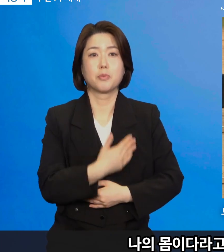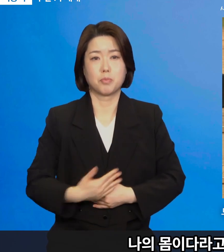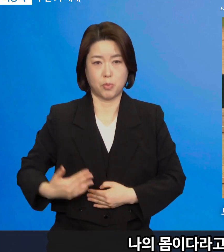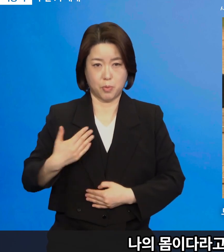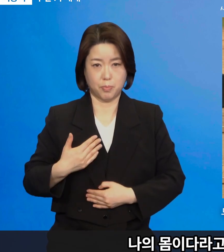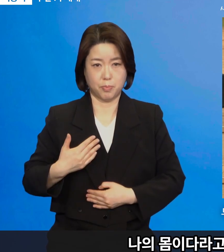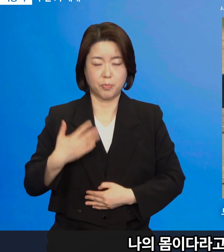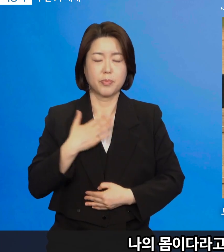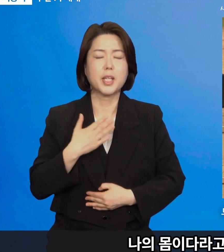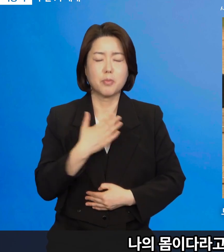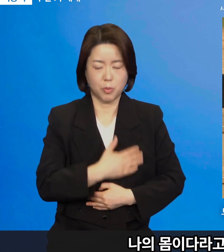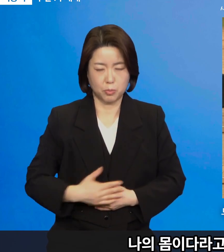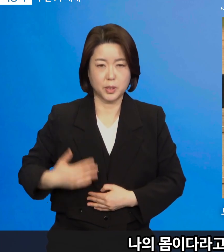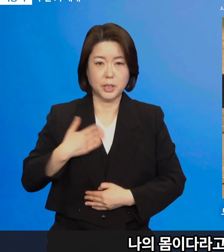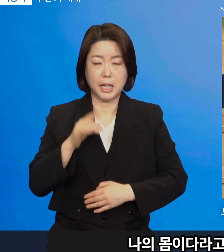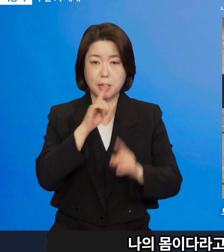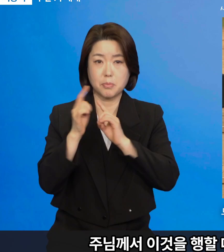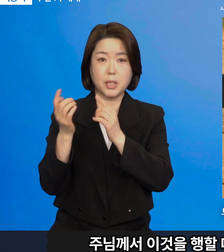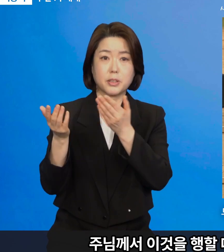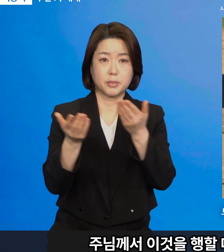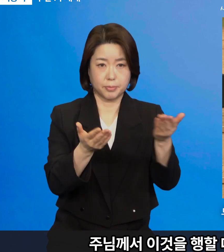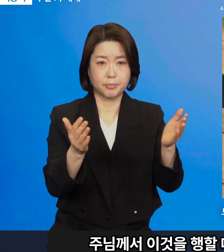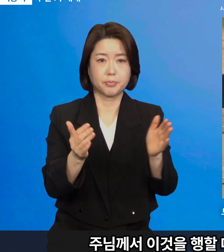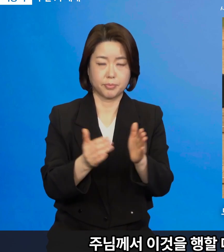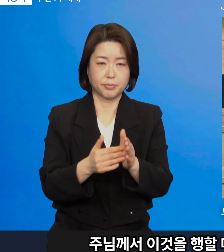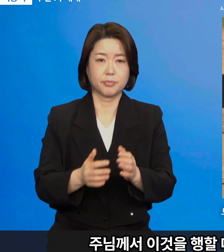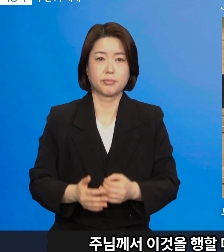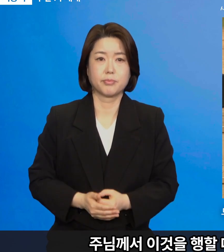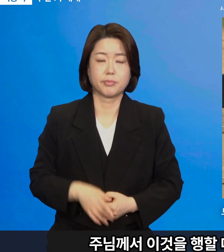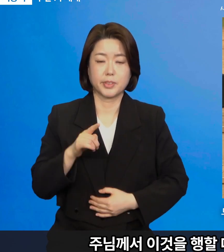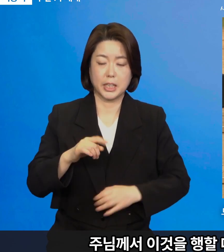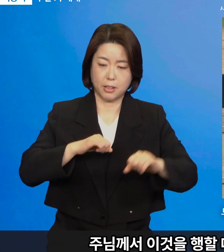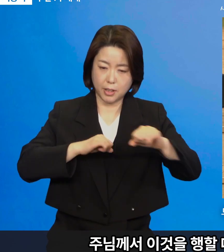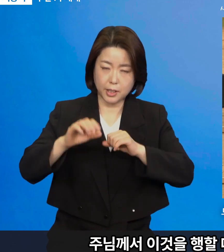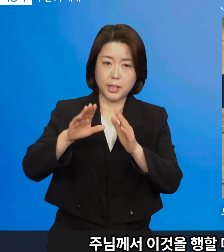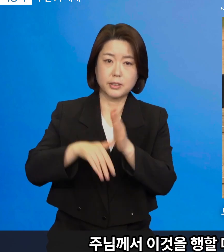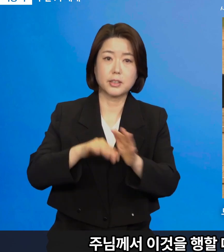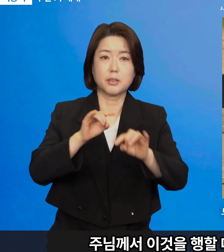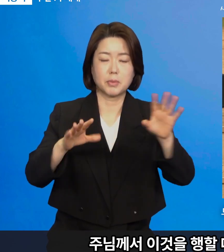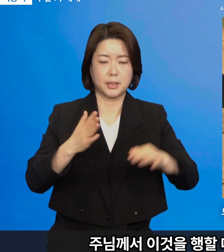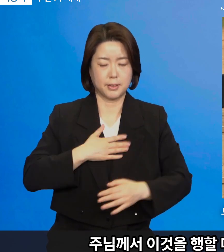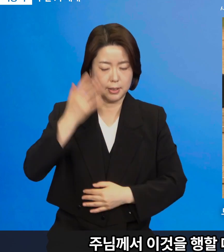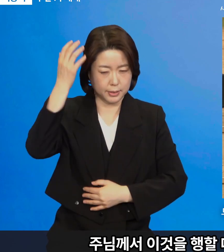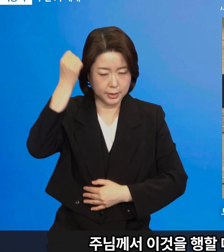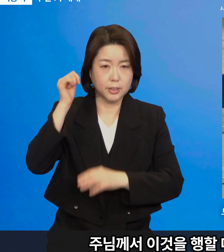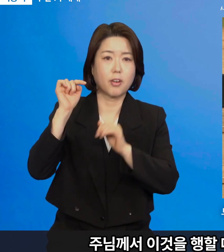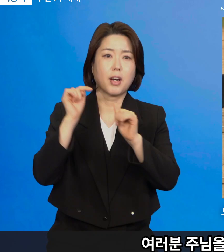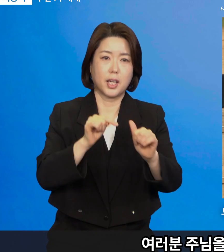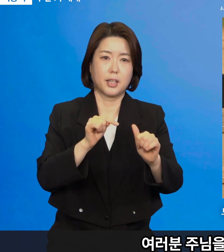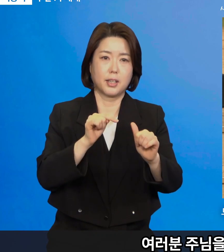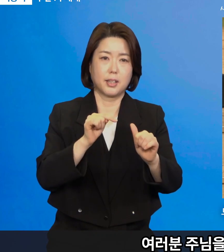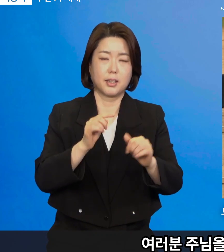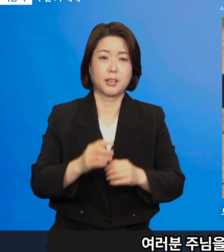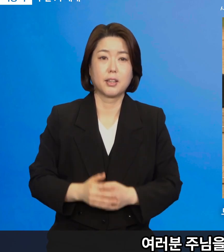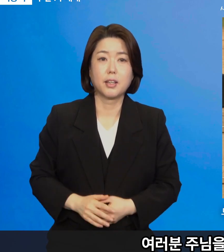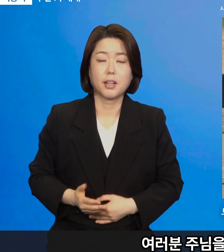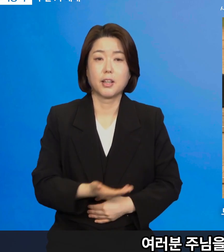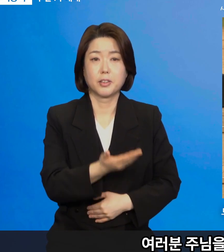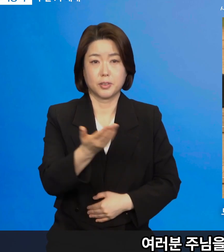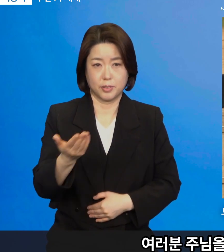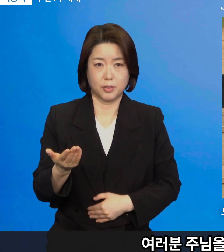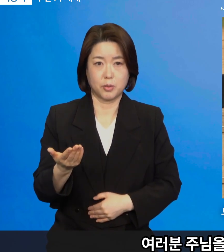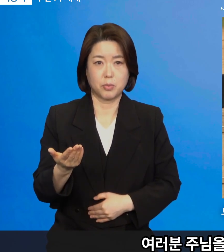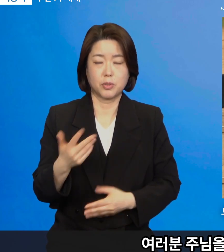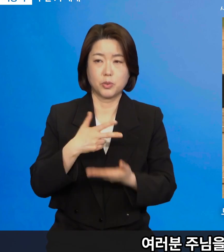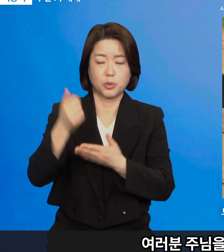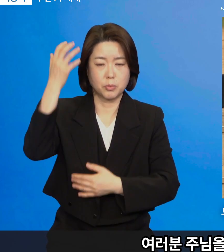나의 몸이다 라고 말씀하셨습니다. 주님께서 이것을 행할 때마다 나를 기억하여라. 여러분,